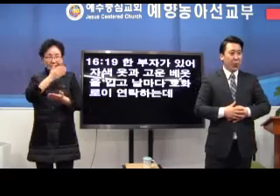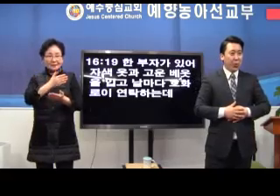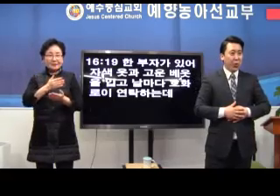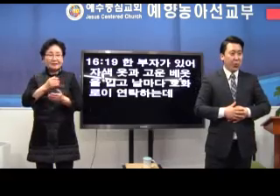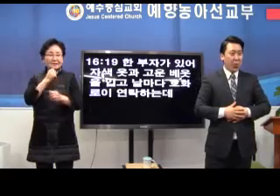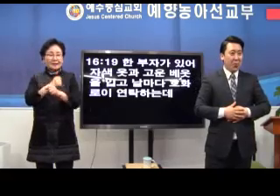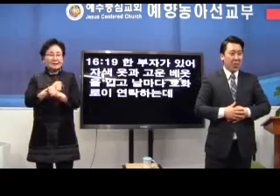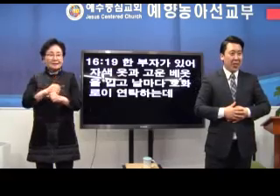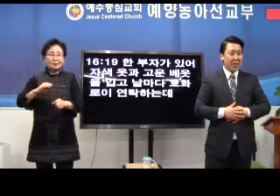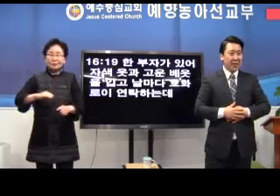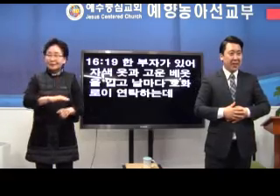이름으로 축복합니다.